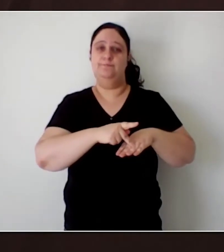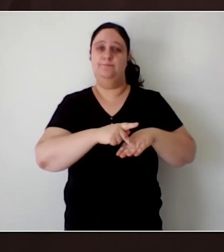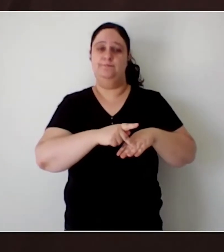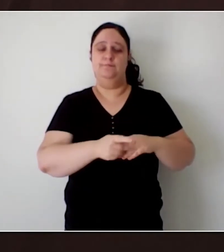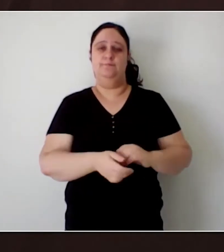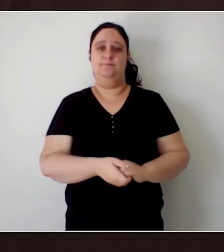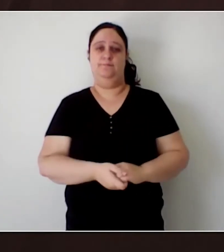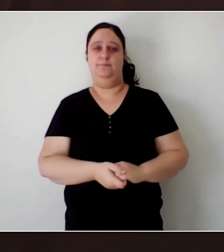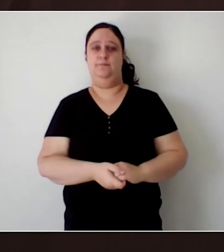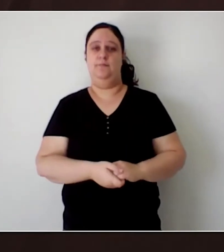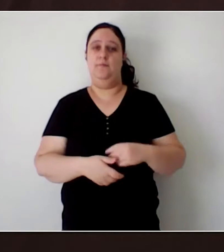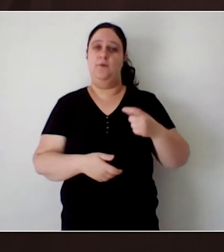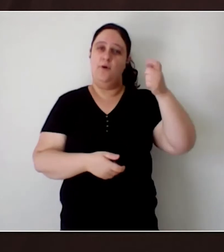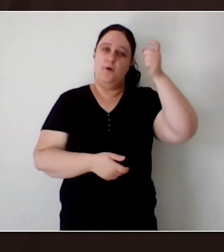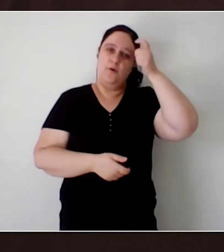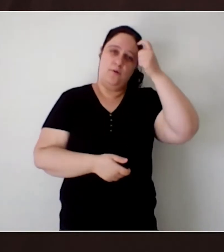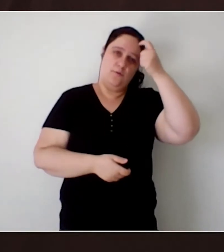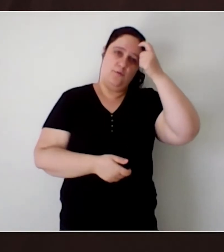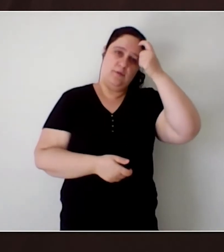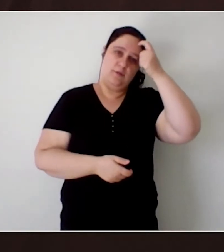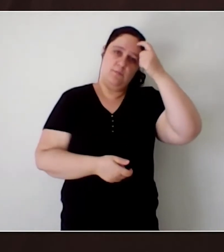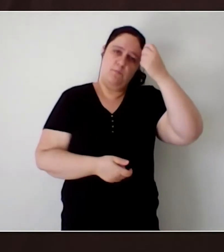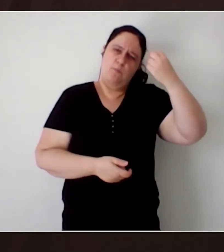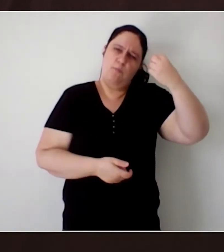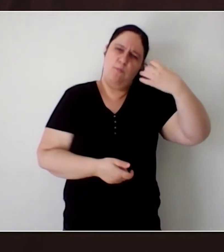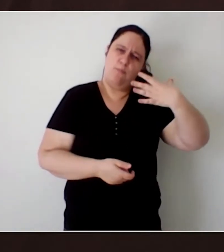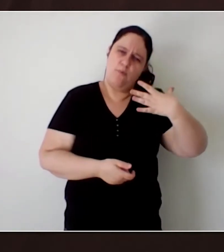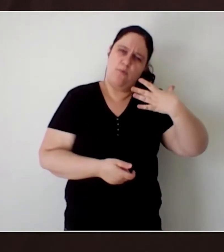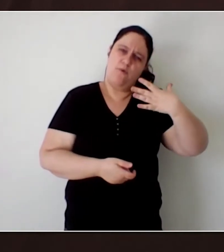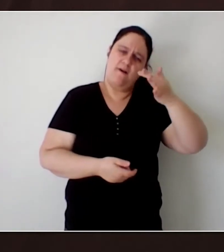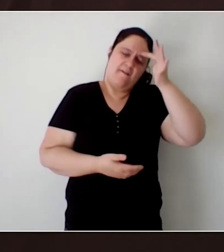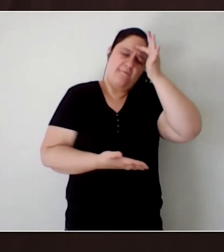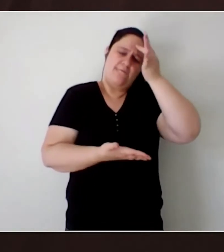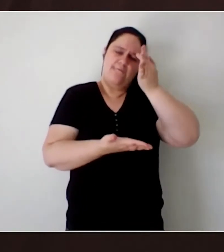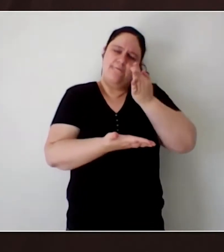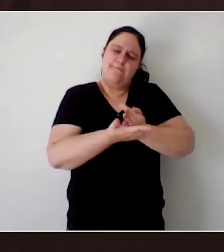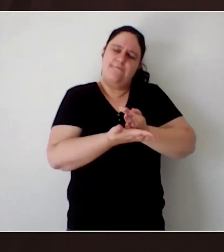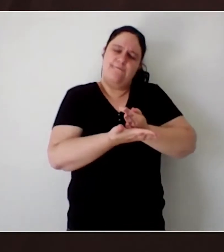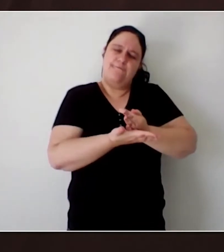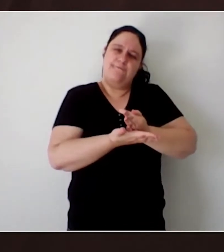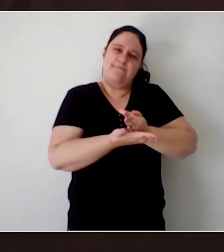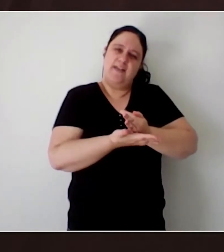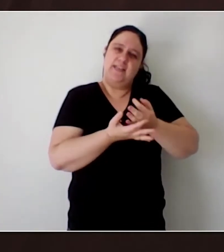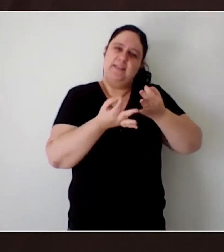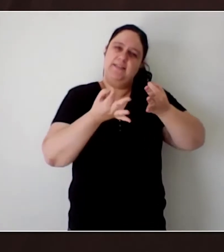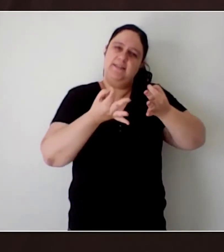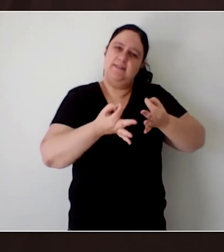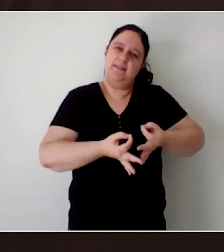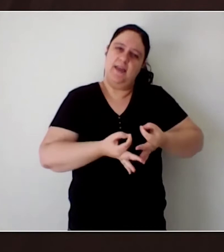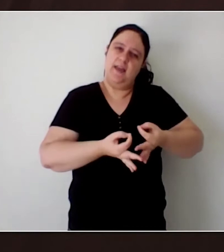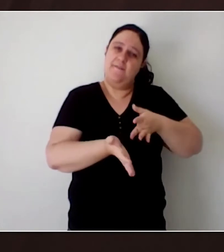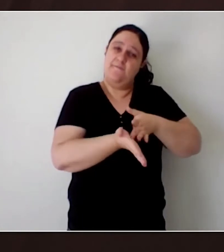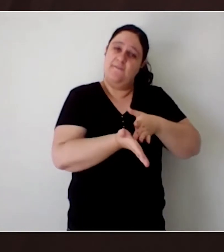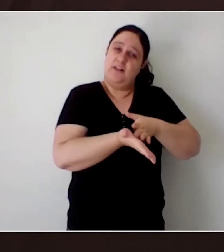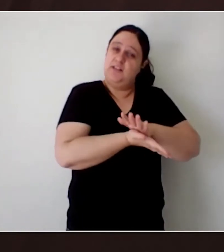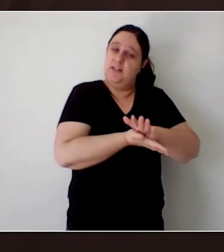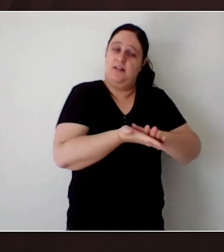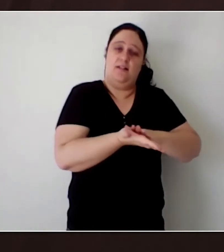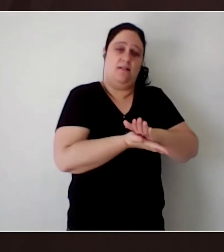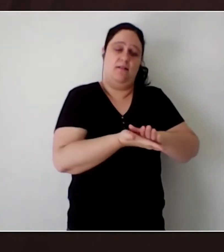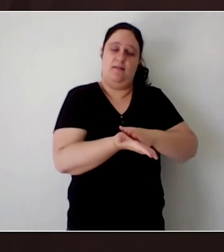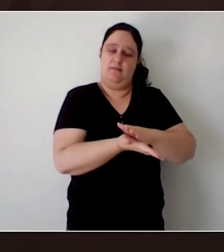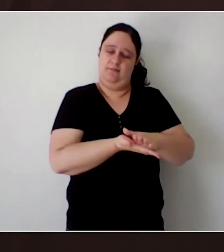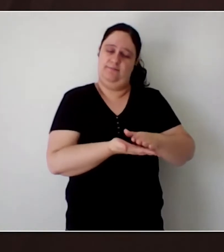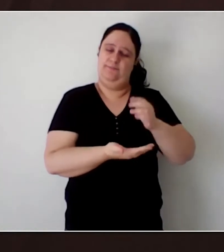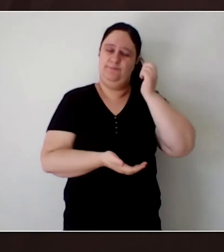consciência boa, manter uma fé sem fingimento. E esse tipo de coração bom, irmãos,